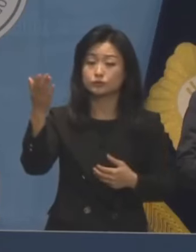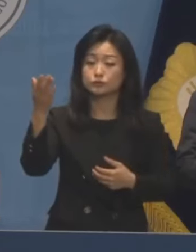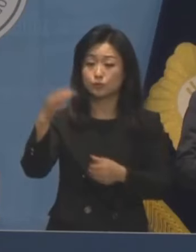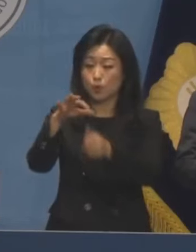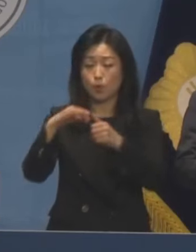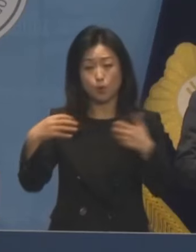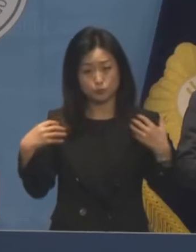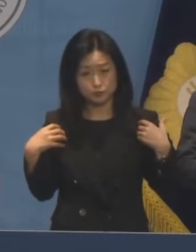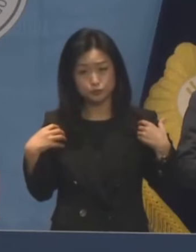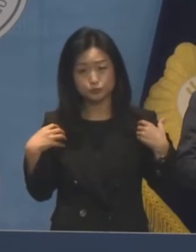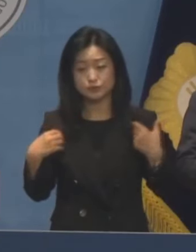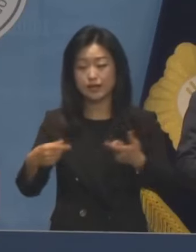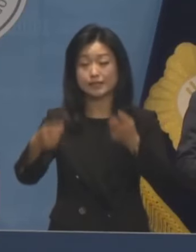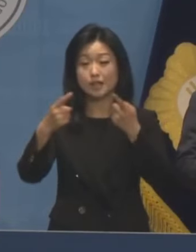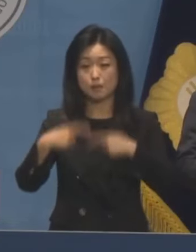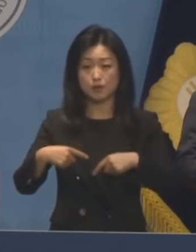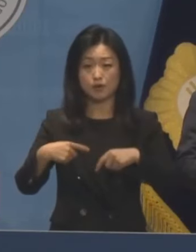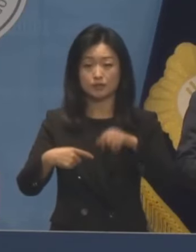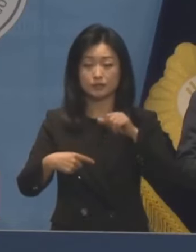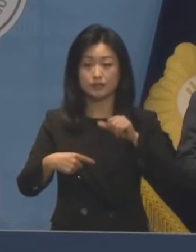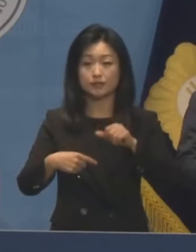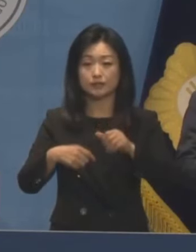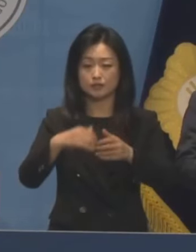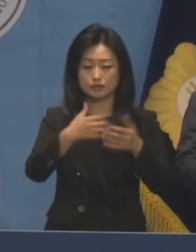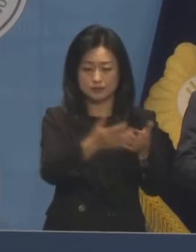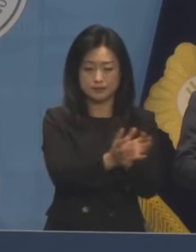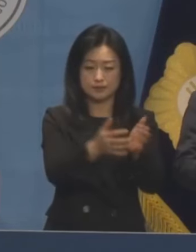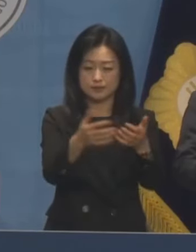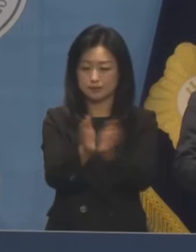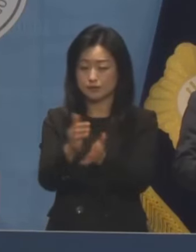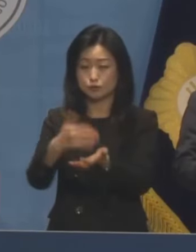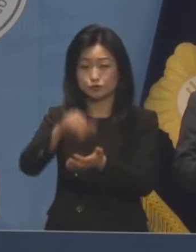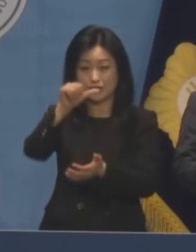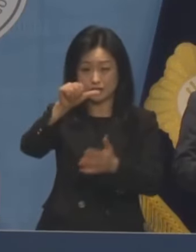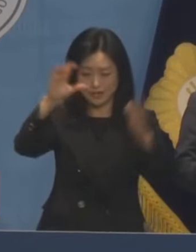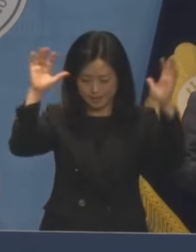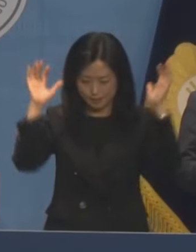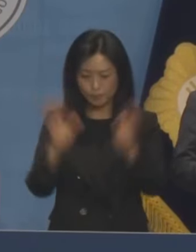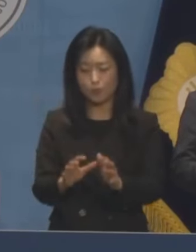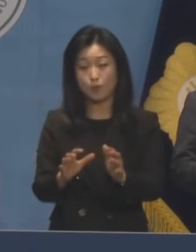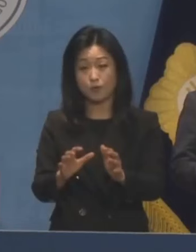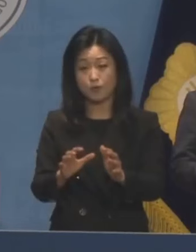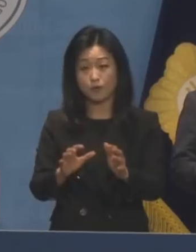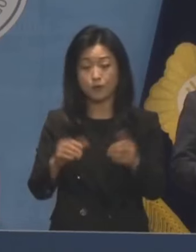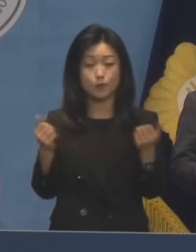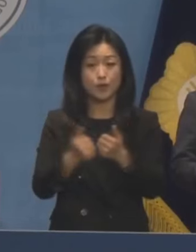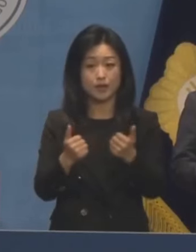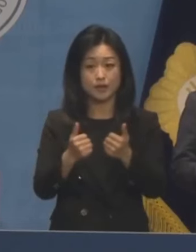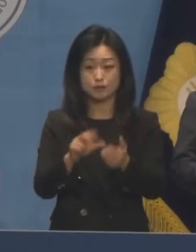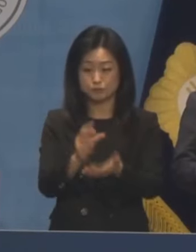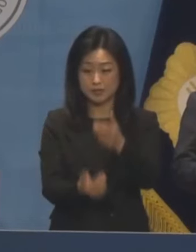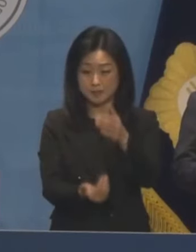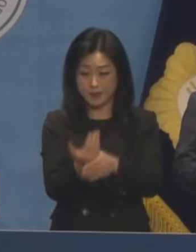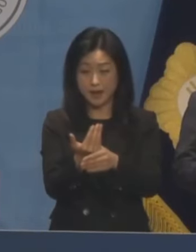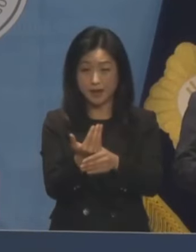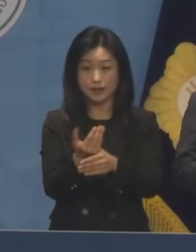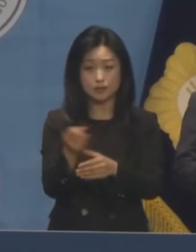고용노동부가 참여하는 오자 협의체로 안전 대책 논의를 구성해 중대재해발생보고서